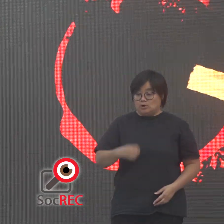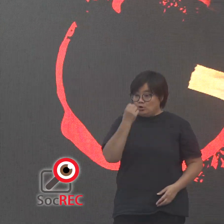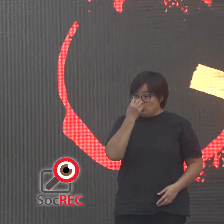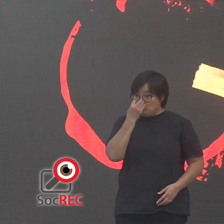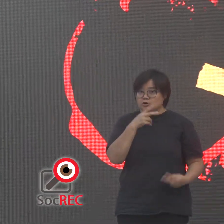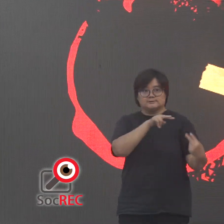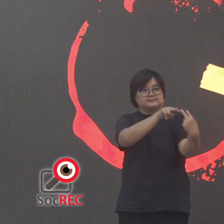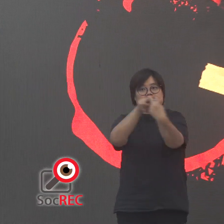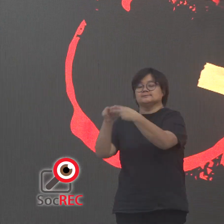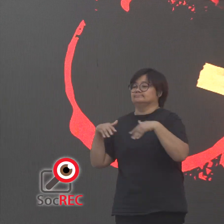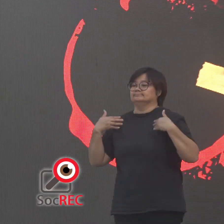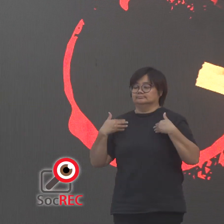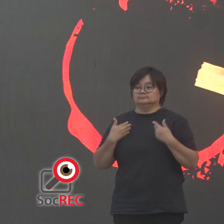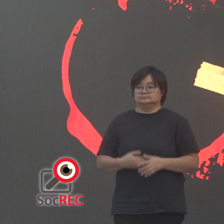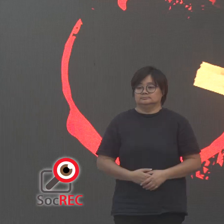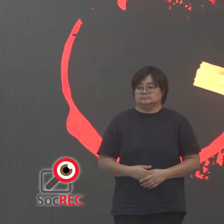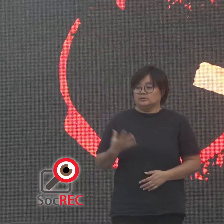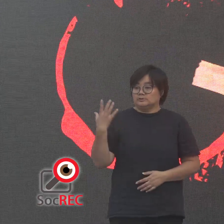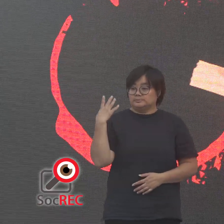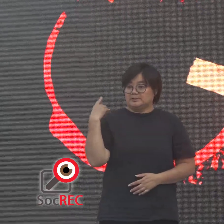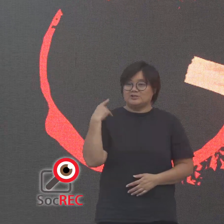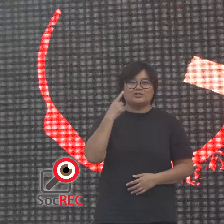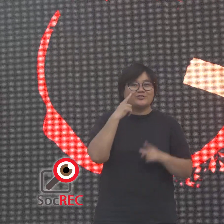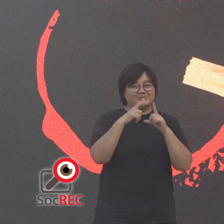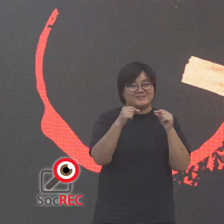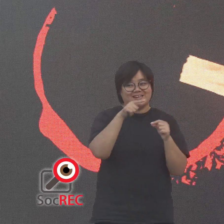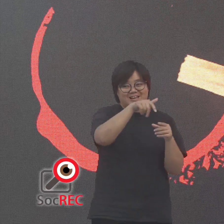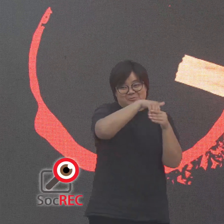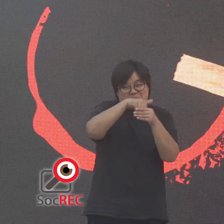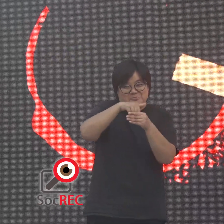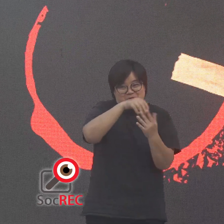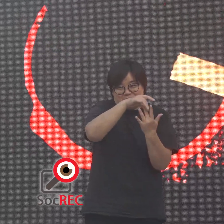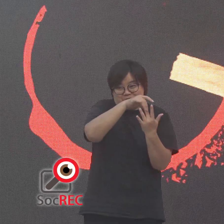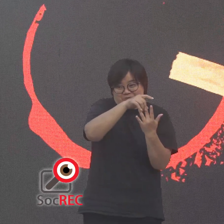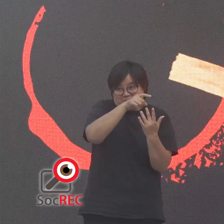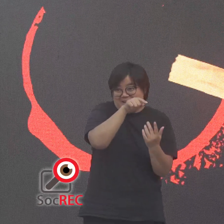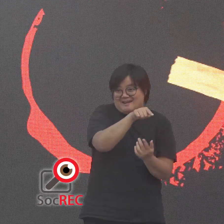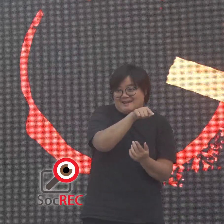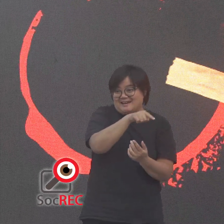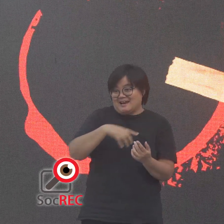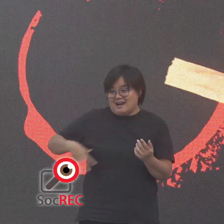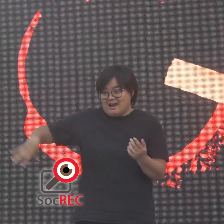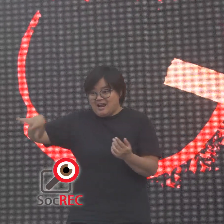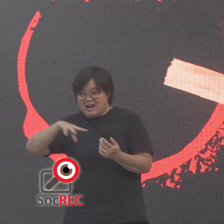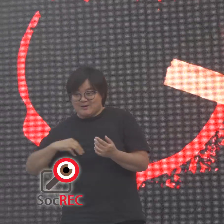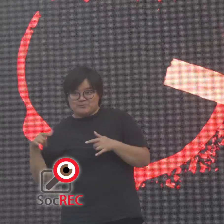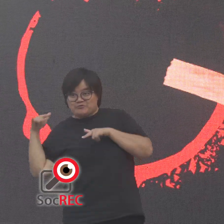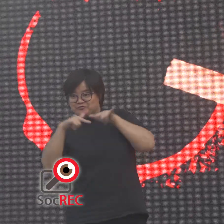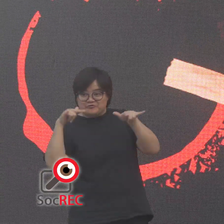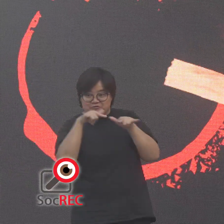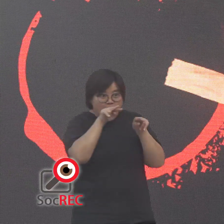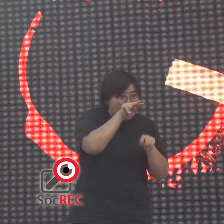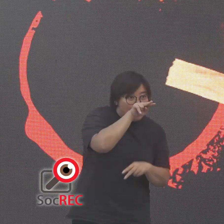是台灣的大選，大家都知道了，很多手足過了去台灣，我們很投